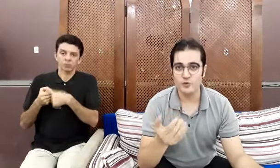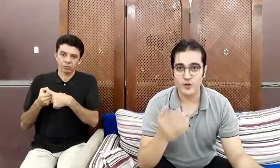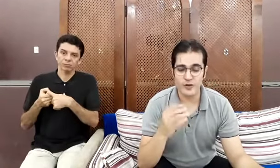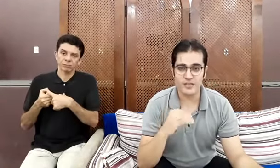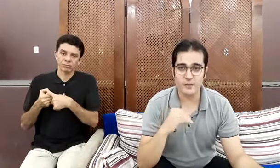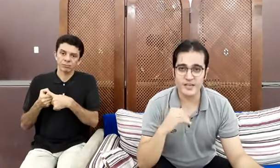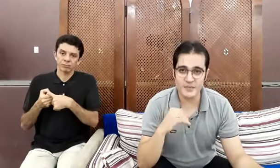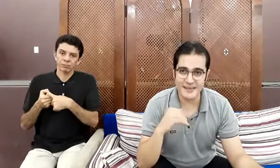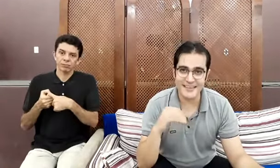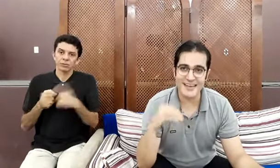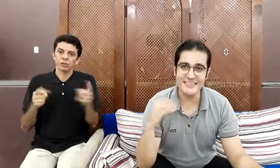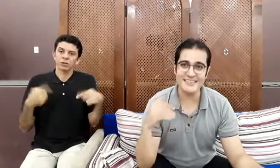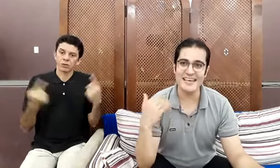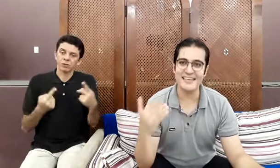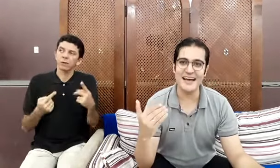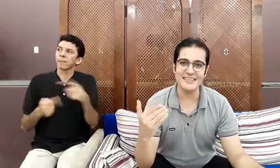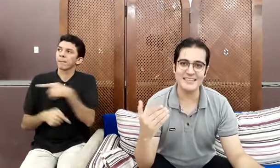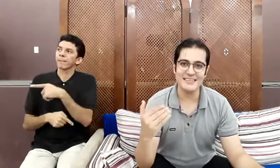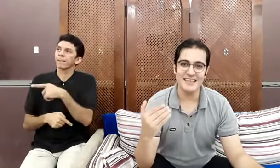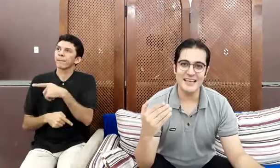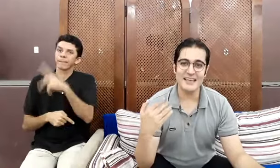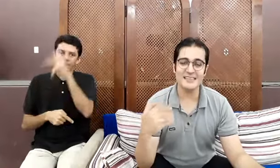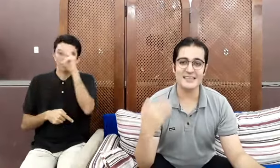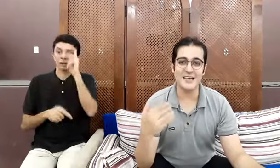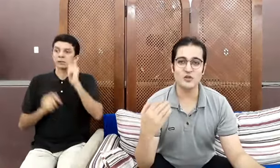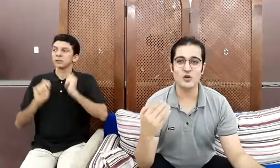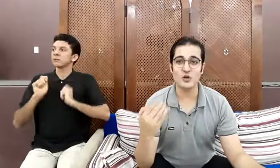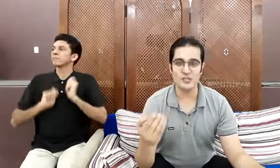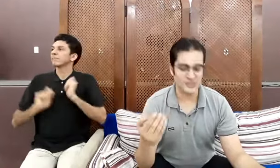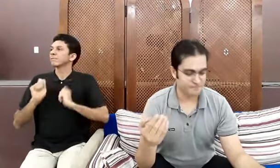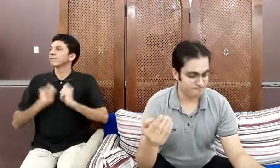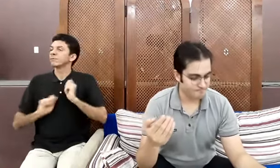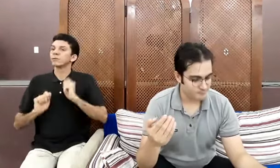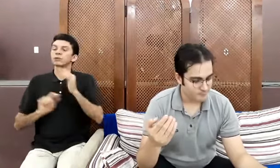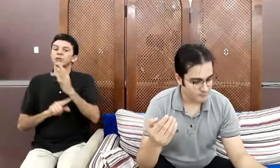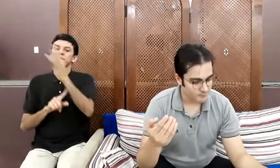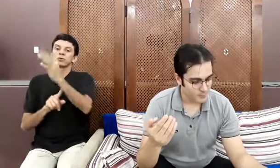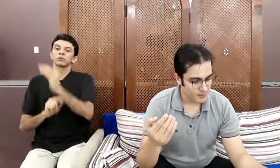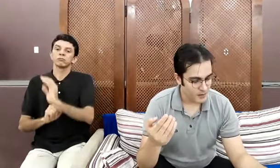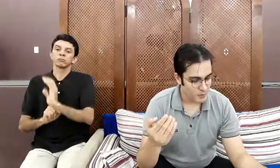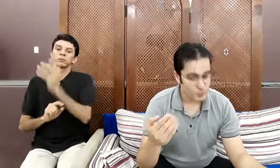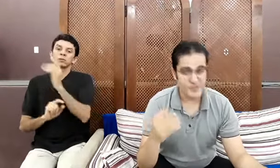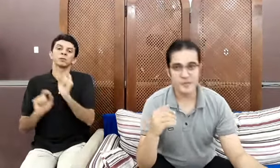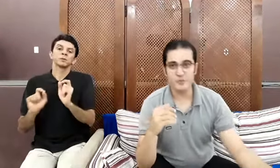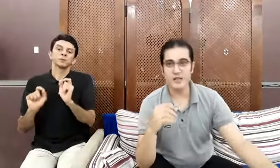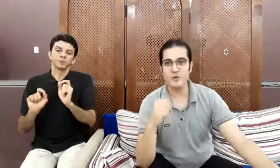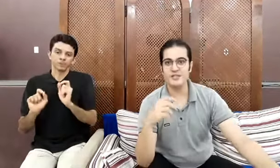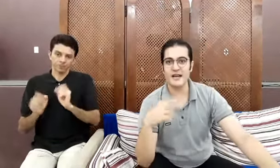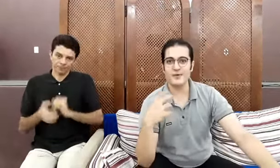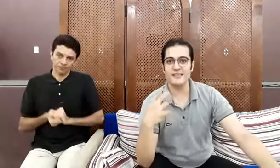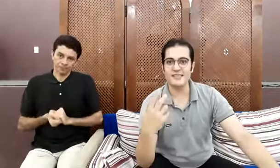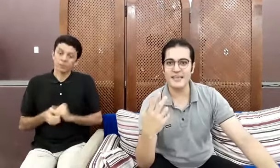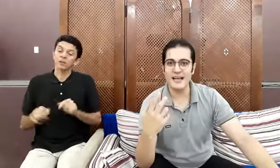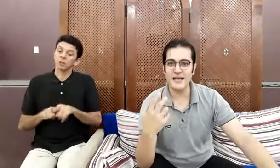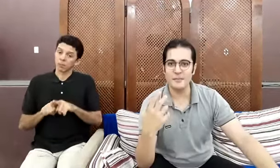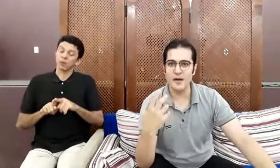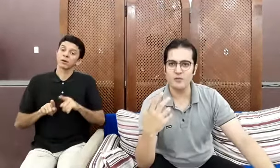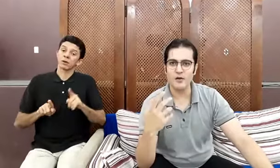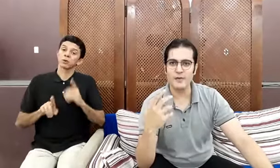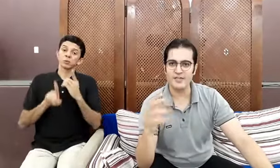no mundo. É o que a gente poderia chamar de ansiedade escatológica. Os discípulos demonstraram essa